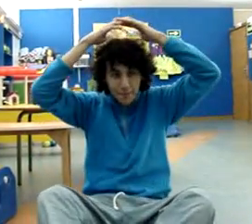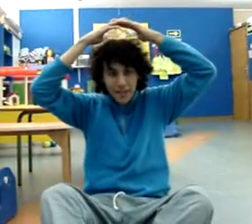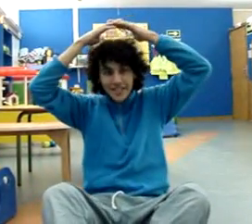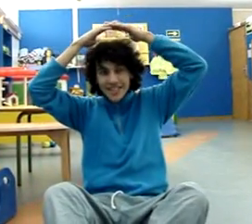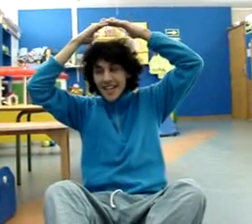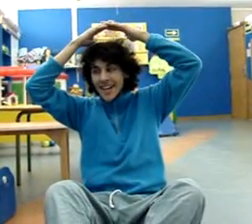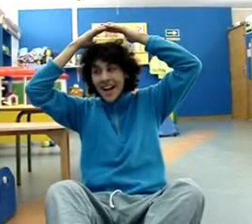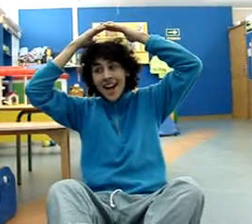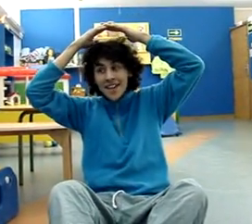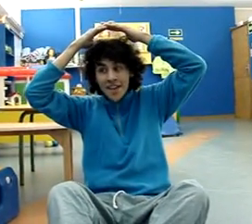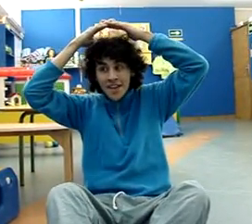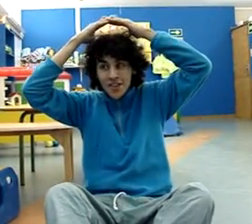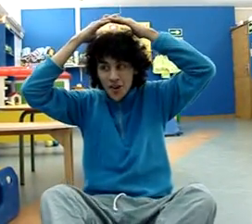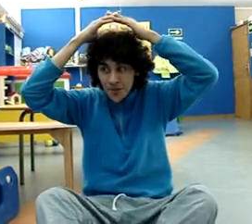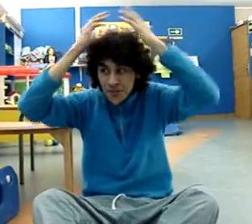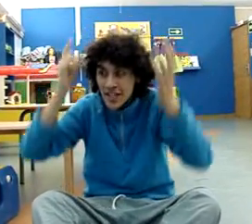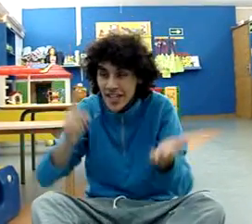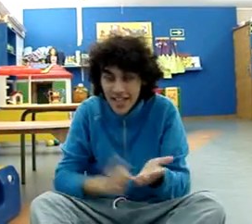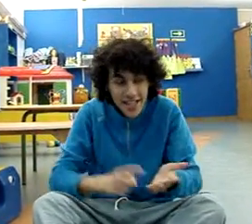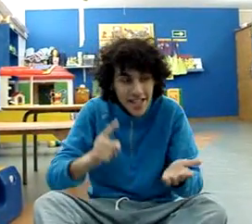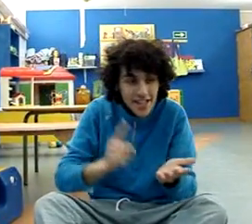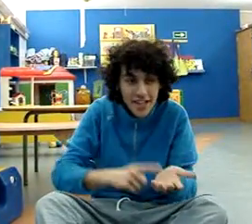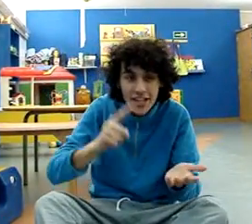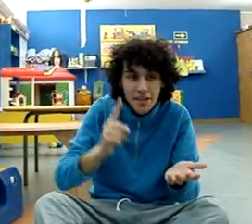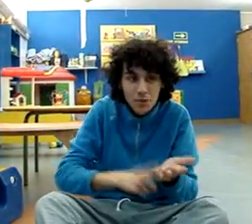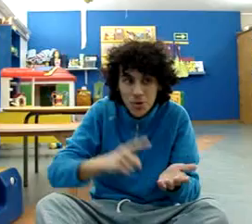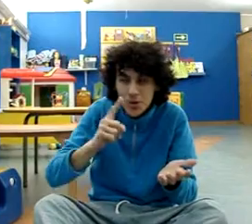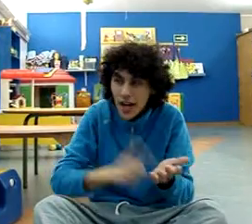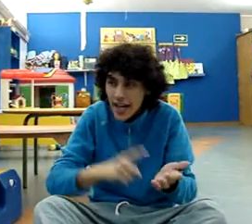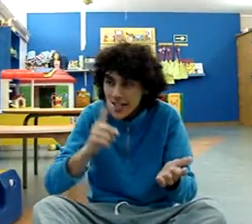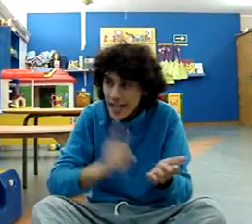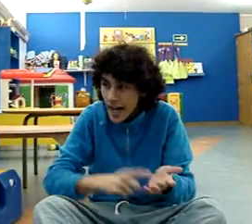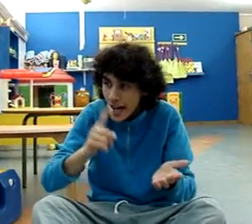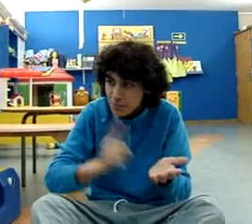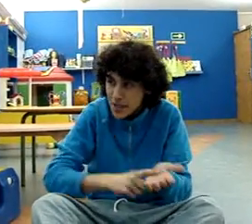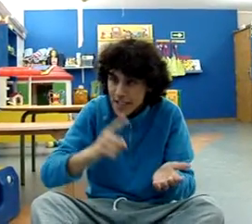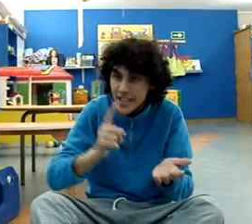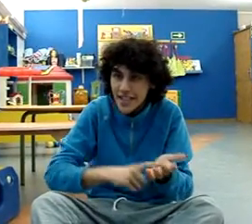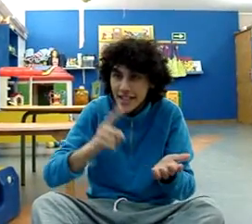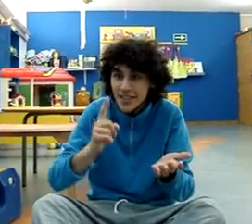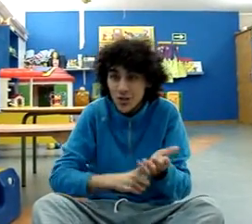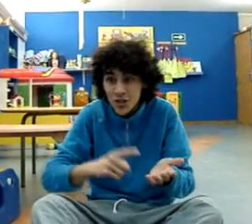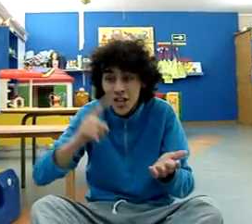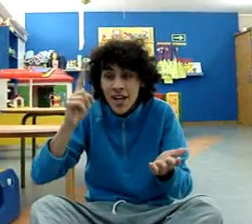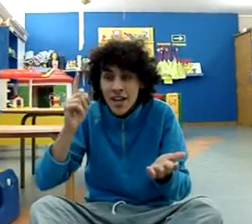mi tejado y dibujan caminitos